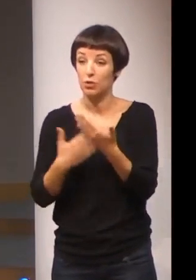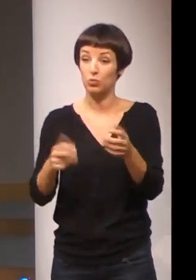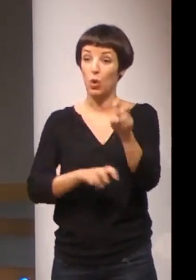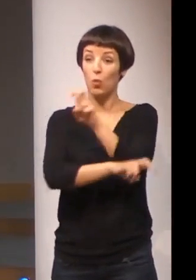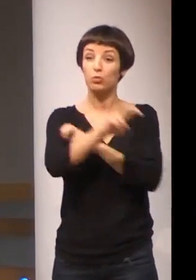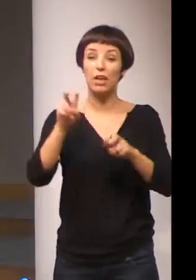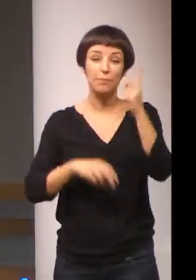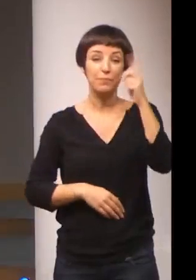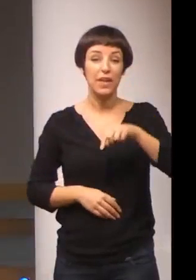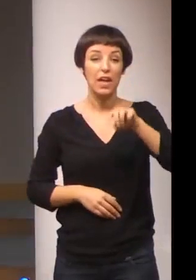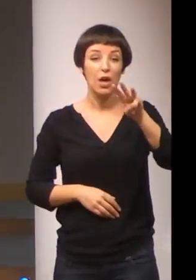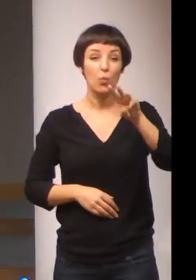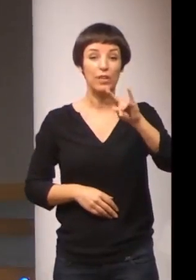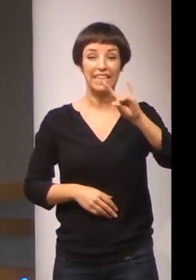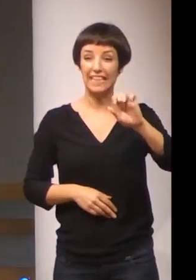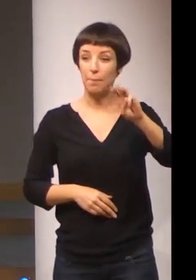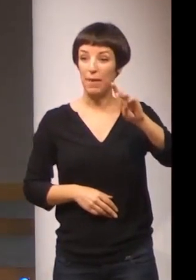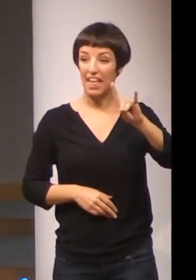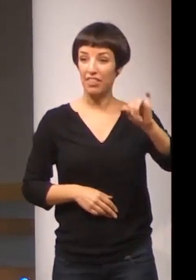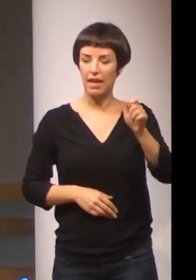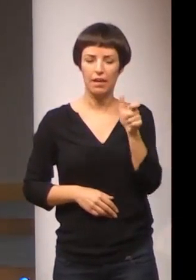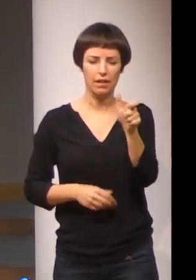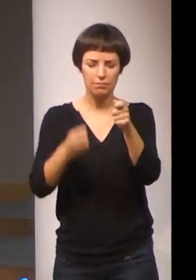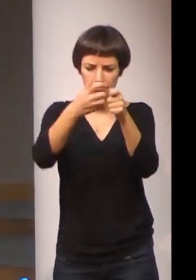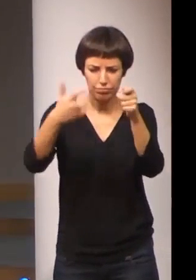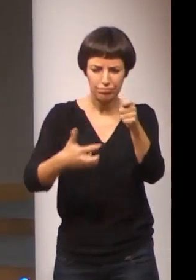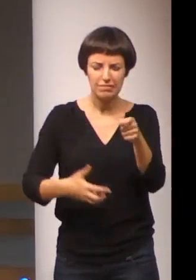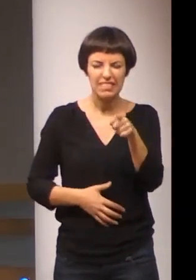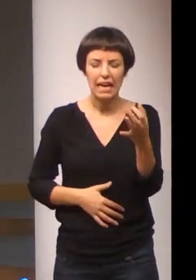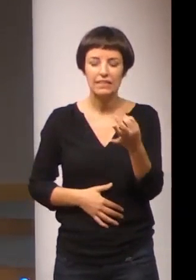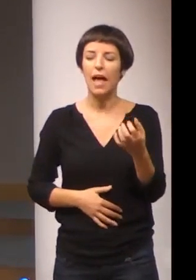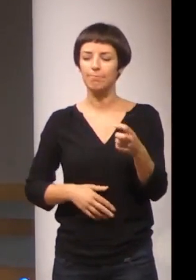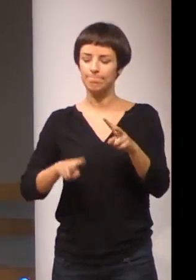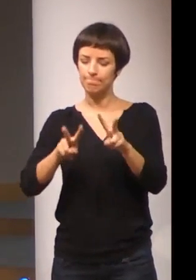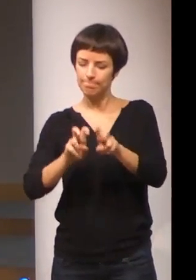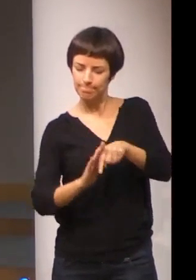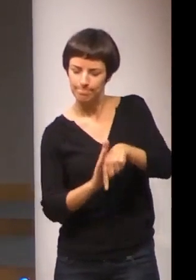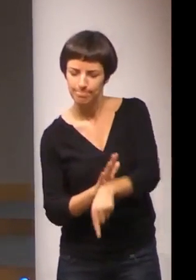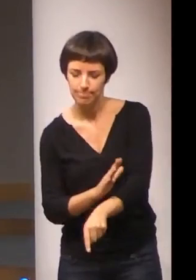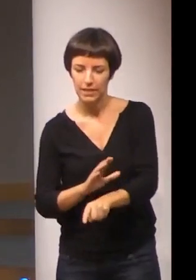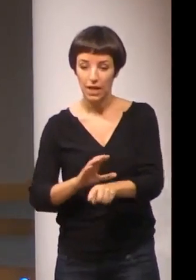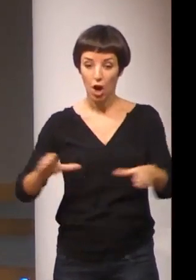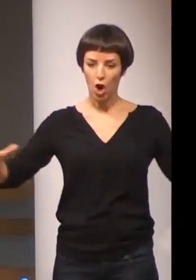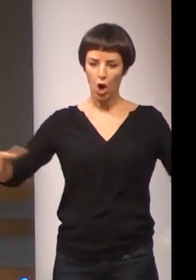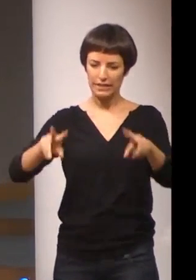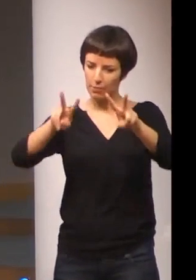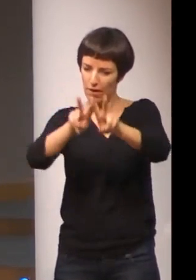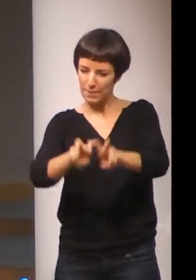Wikipedia, encuentras que es una indagación, es una investigación colectiva, en donde